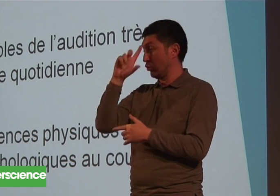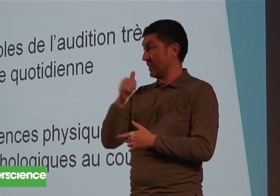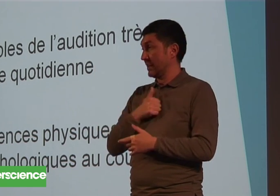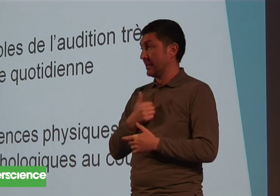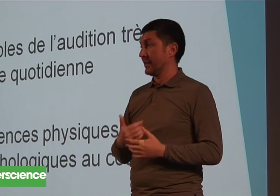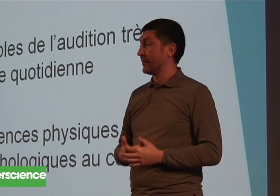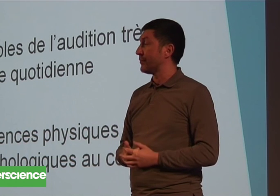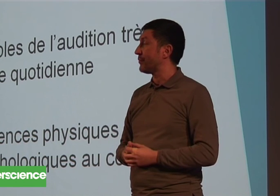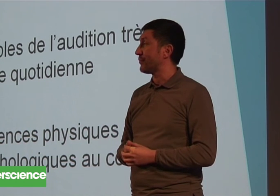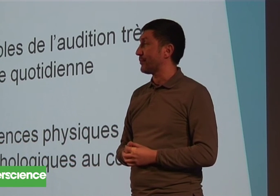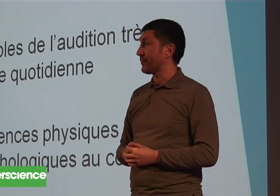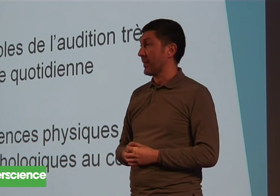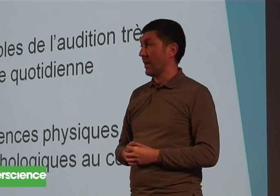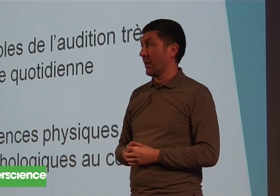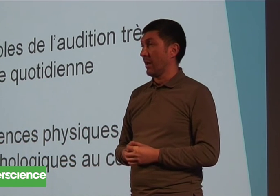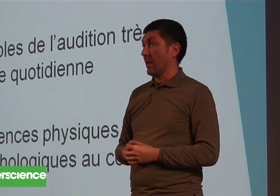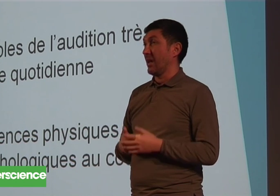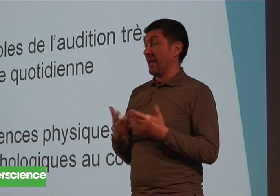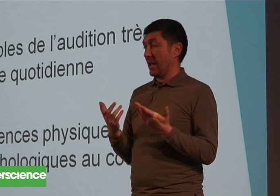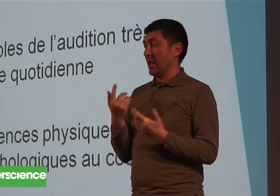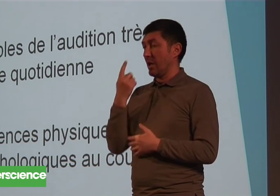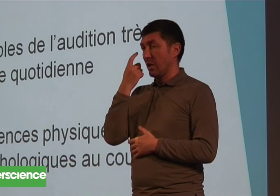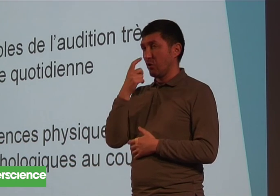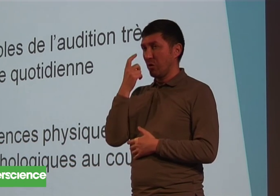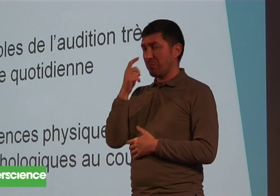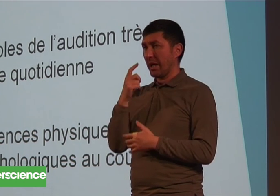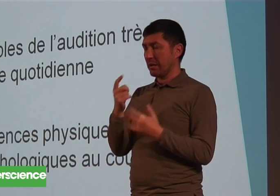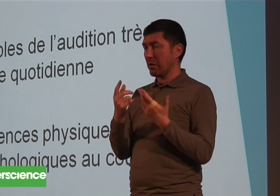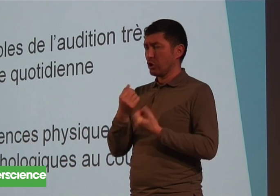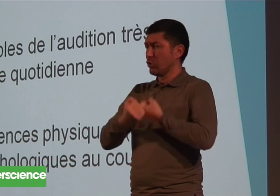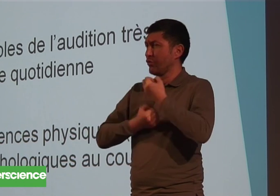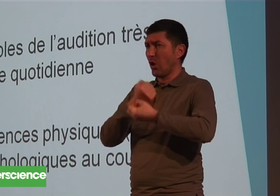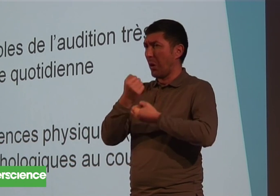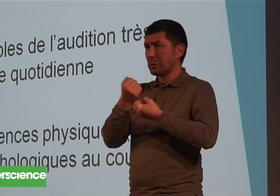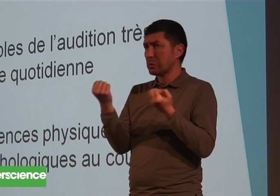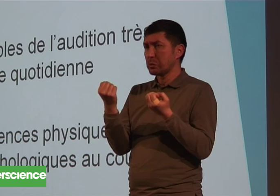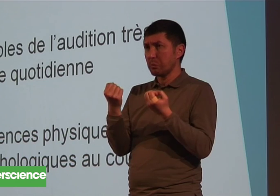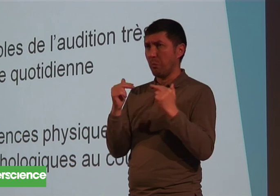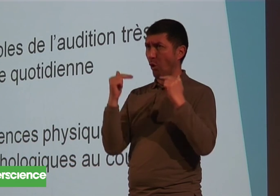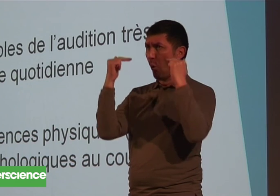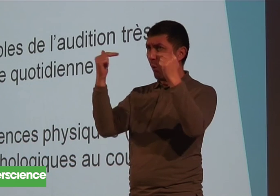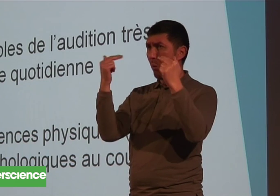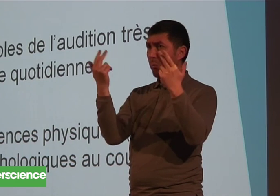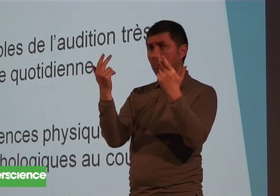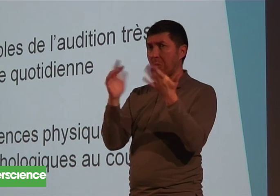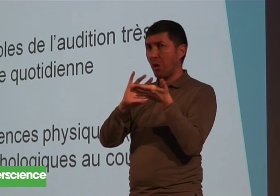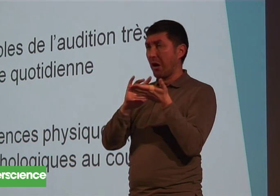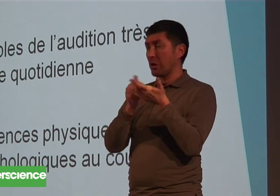On a vu que cette souffrance en fait était élevée quelle que soit la situation des personnes du point de vue du